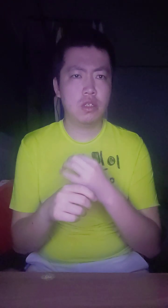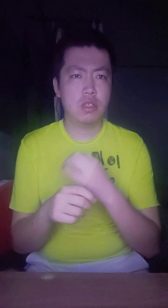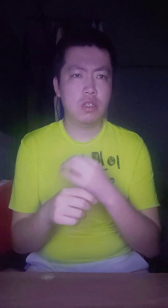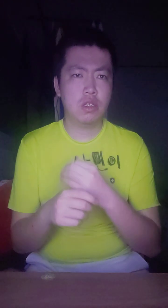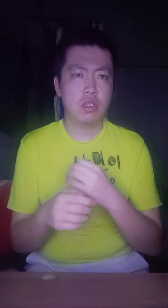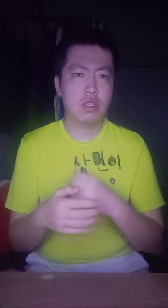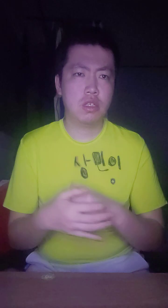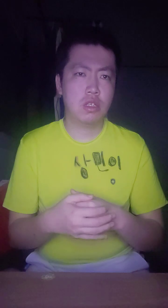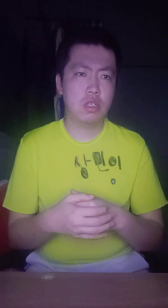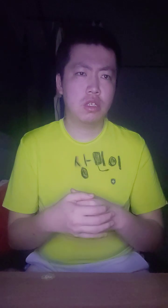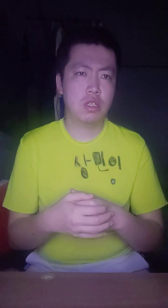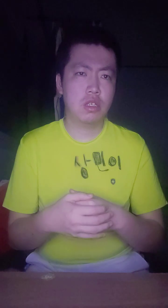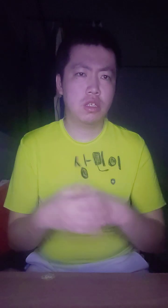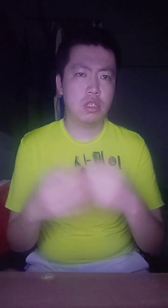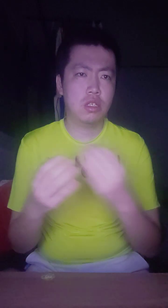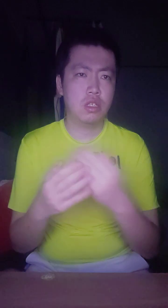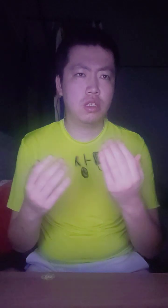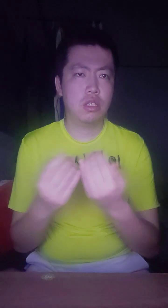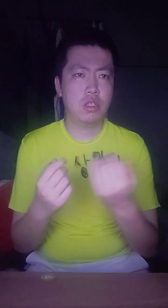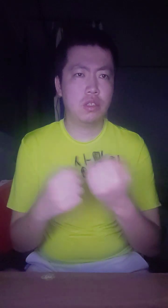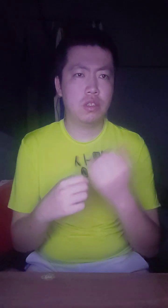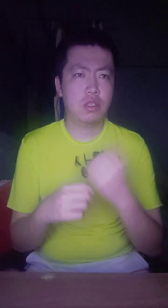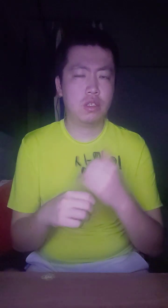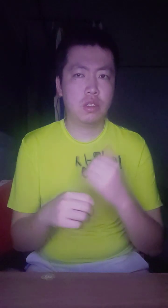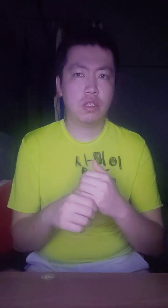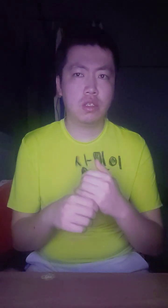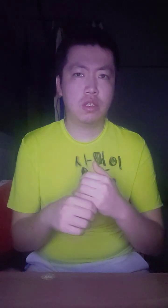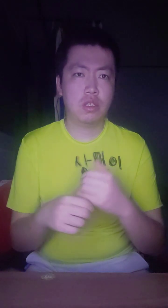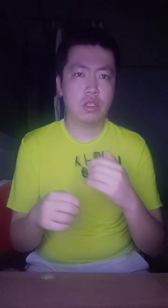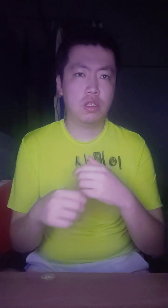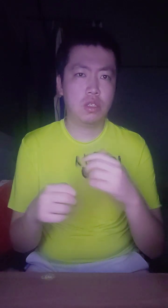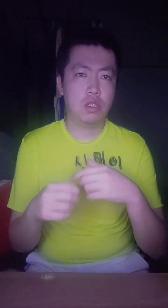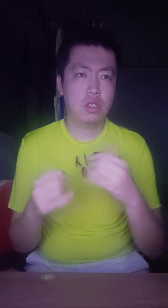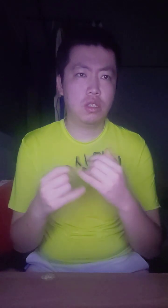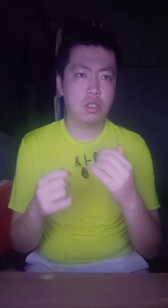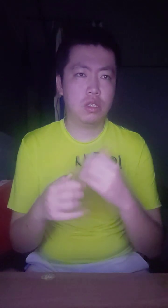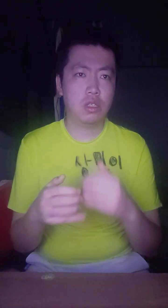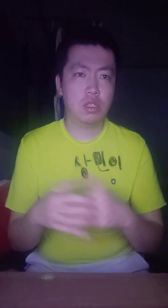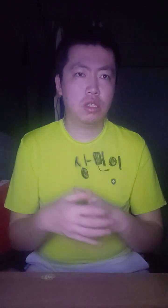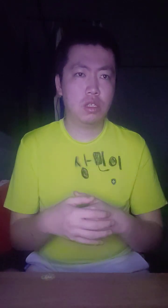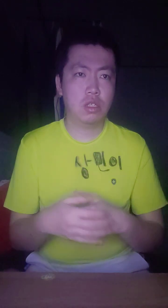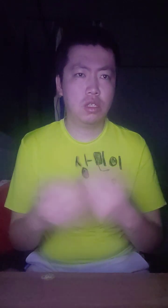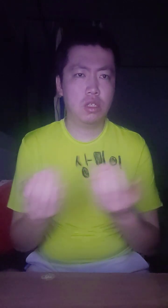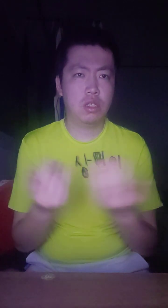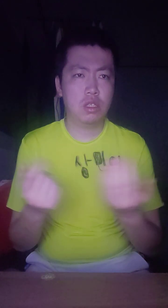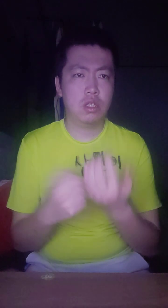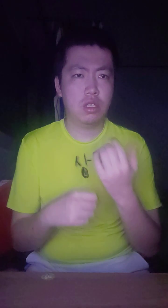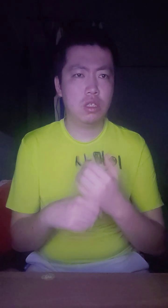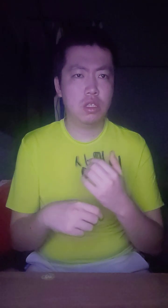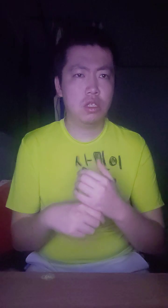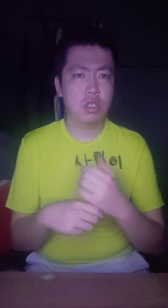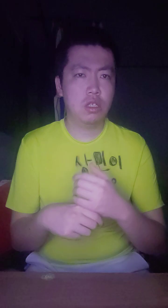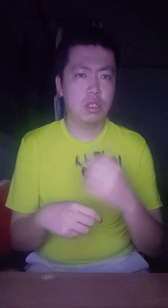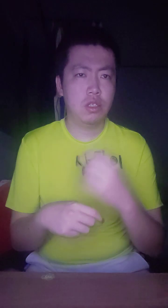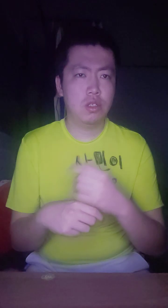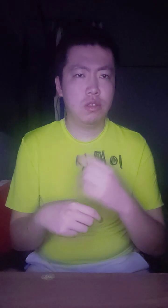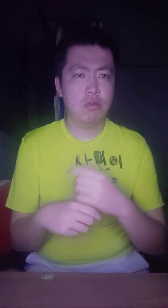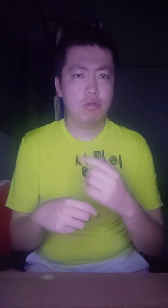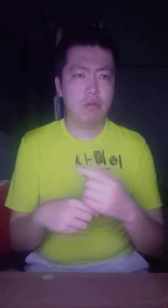팀장님이 이제 카메라는 버려라, 없애라 이렇게 이야기하셨다고 했는데 그것도 모르는 사람이고요. 일단